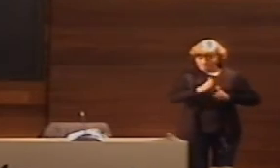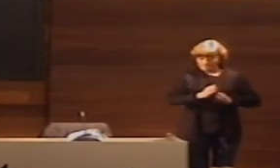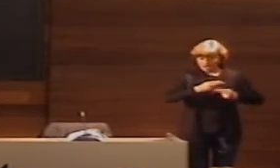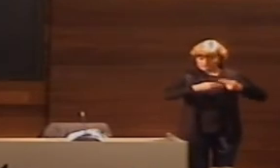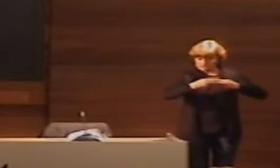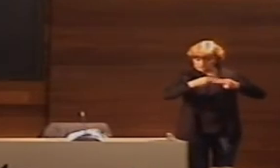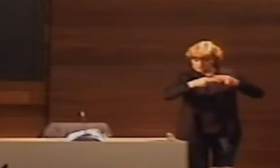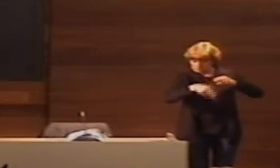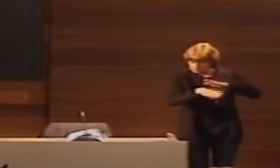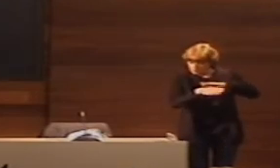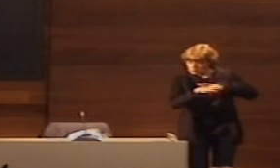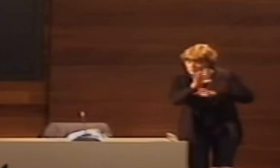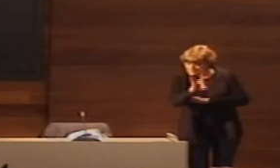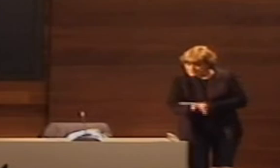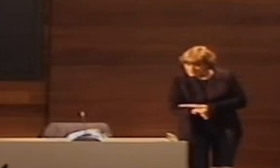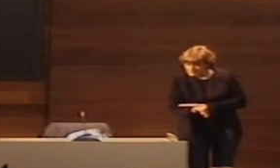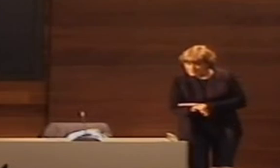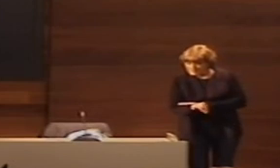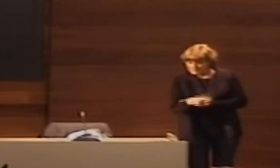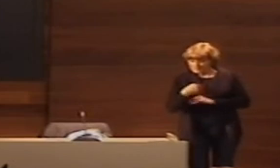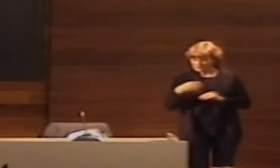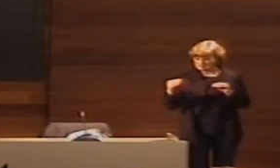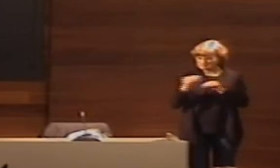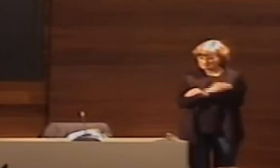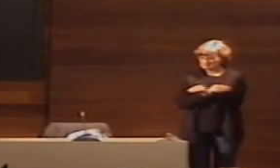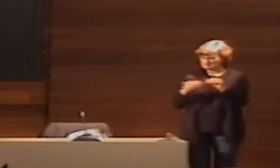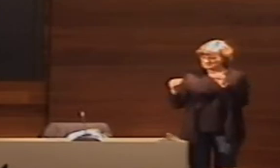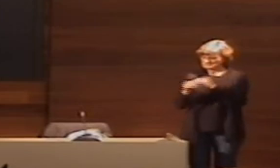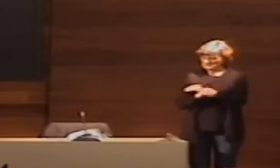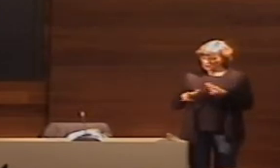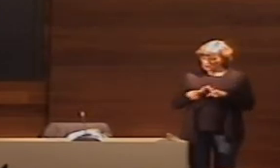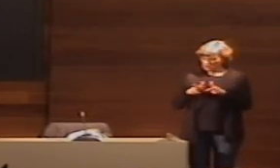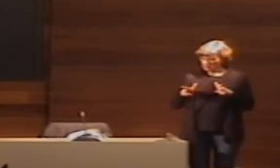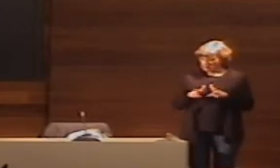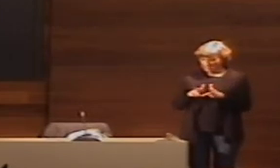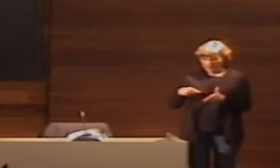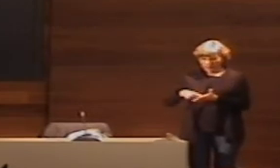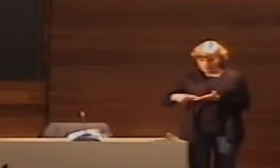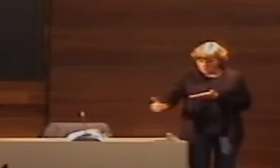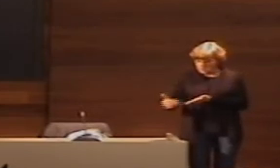computa poco y luego nada? Es un poco conocer un poco tu opinión.